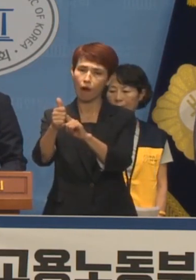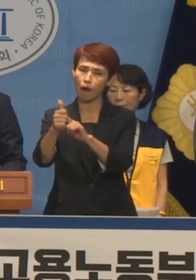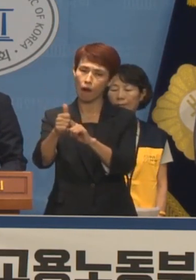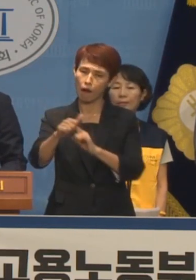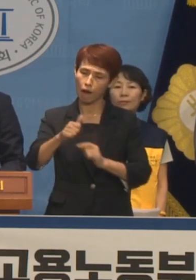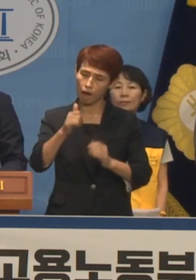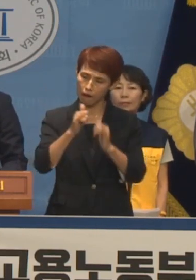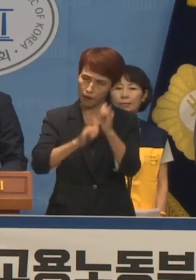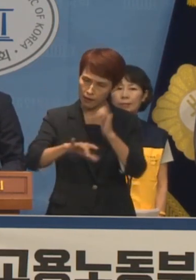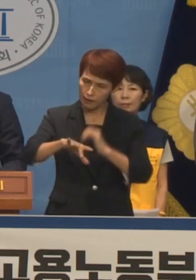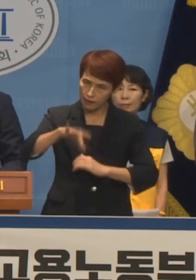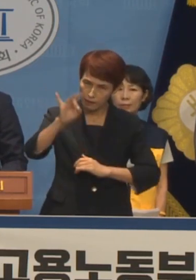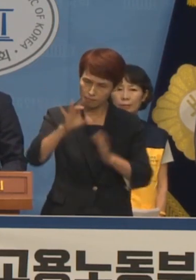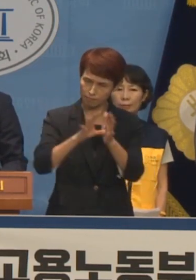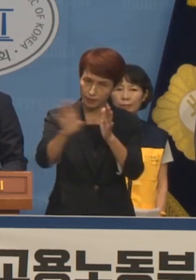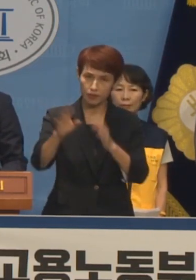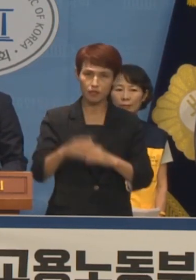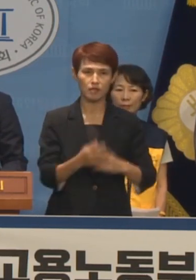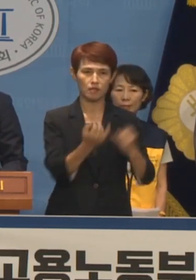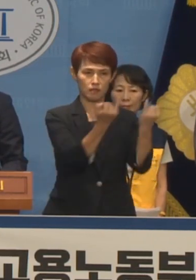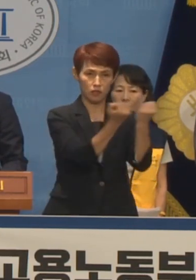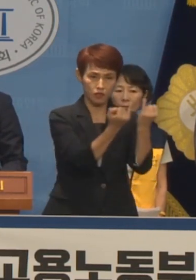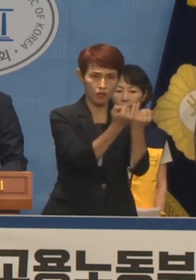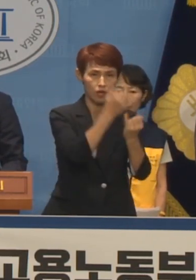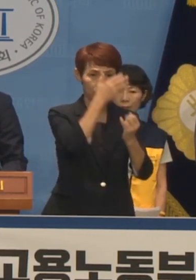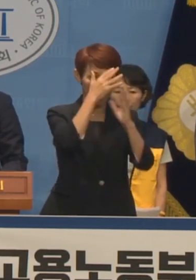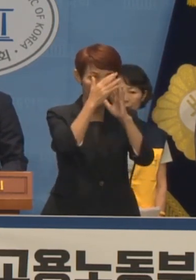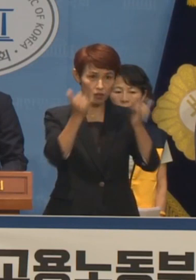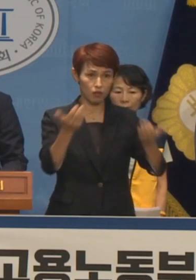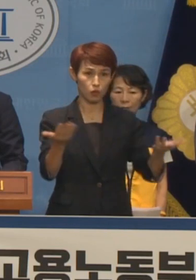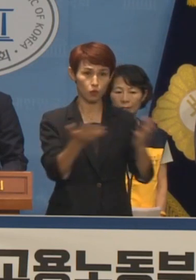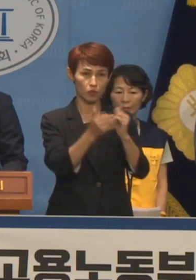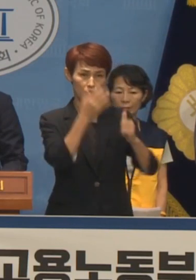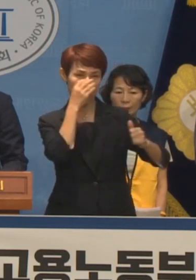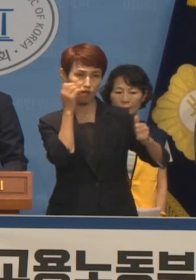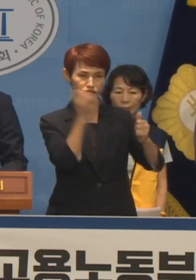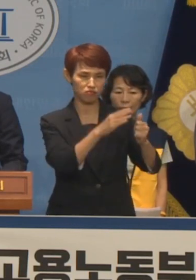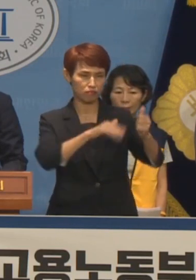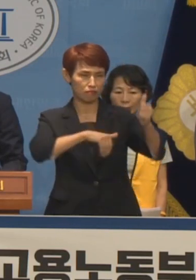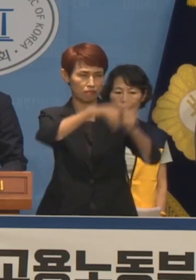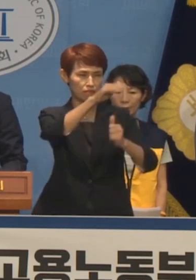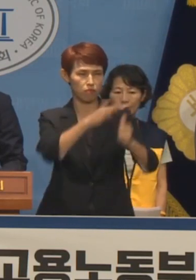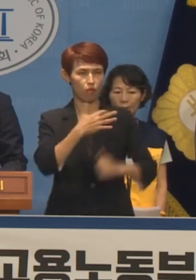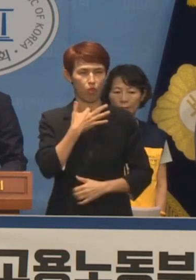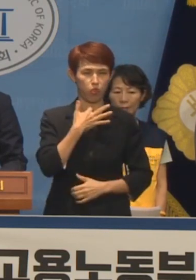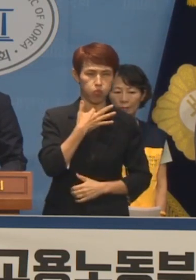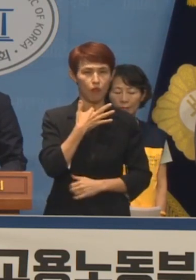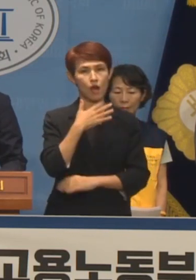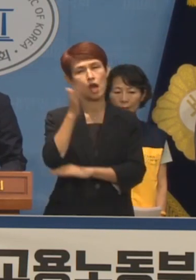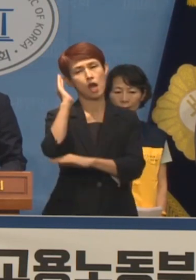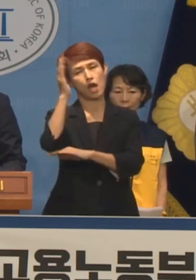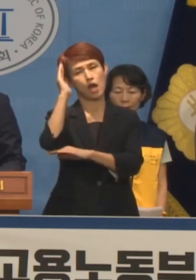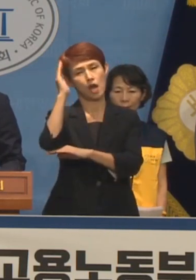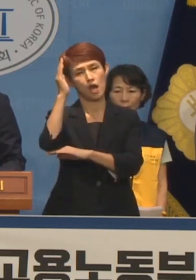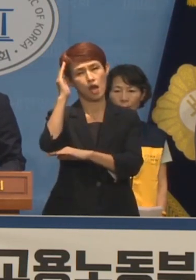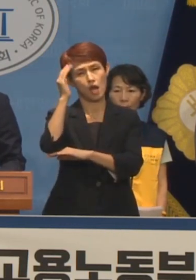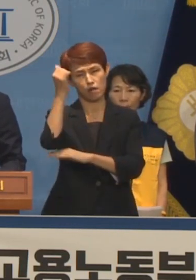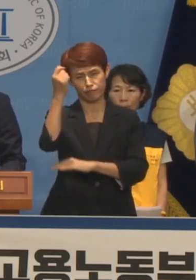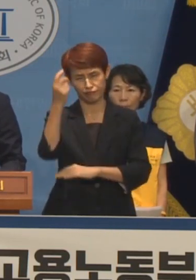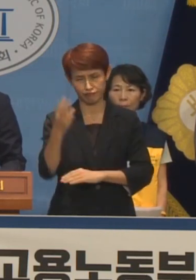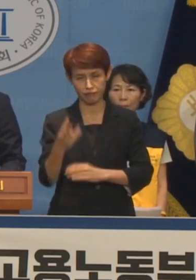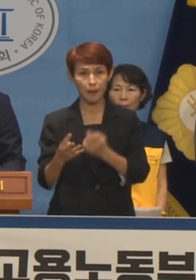없었습니다. 여성, 청년, 노동자를 비하하고 우롱하고 혐오하는 발언을 셀 수 없이